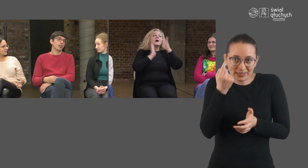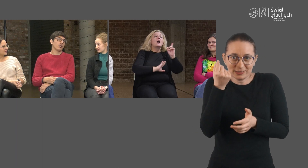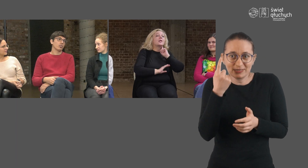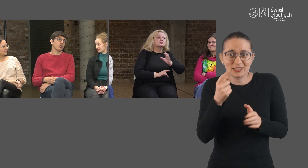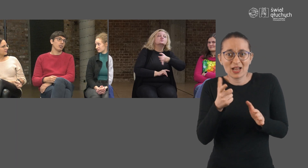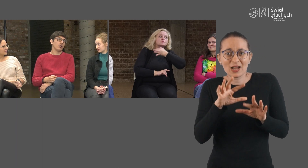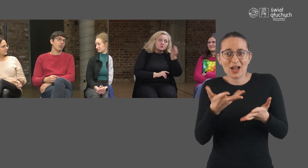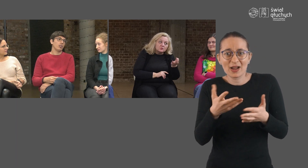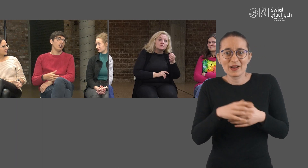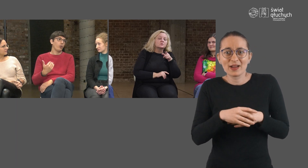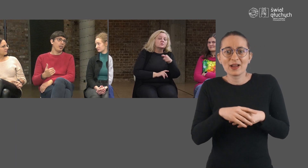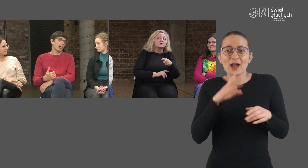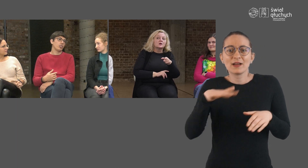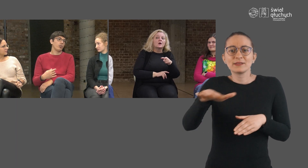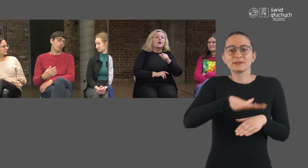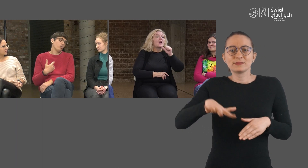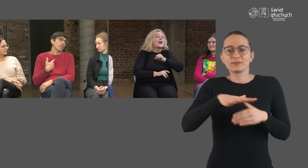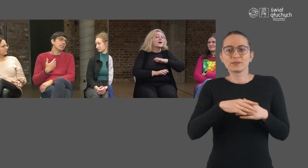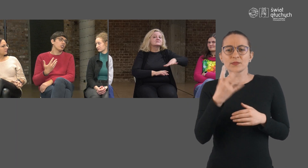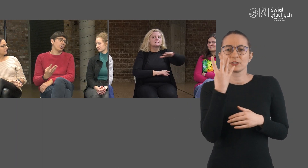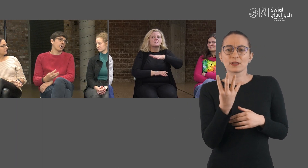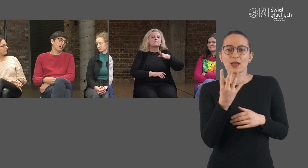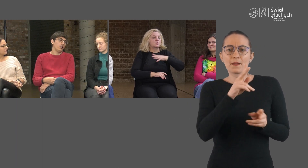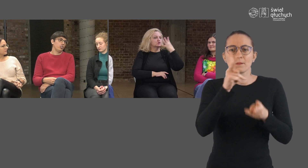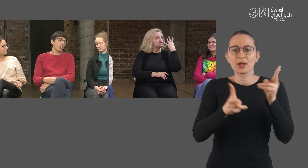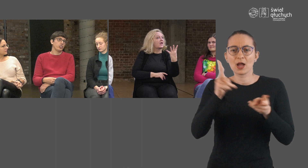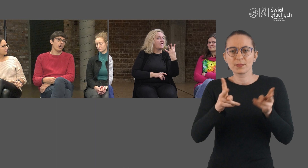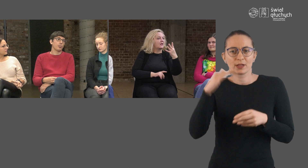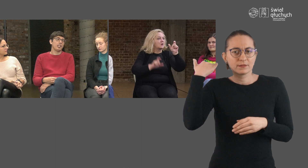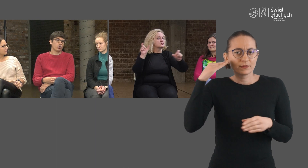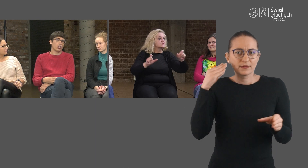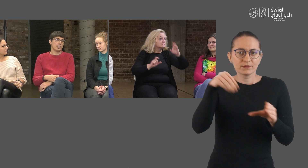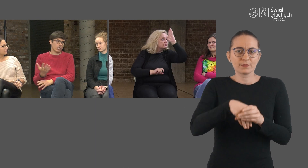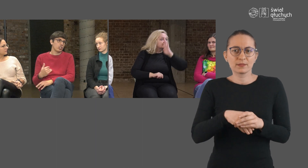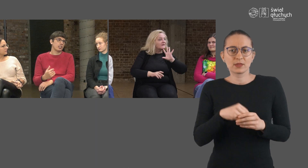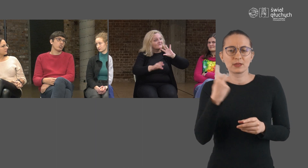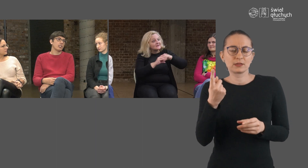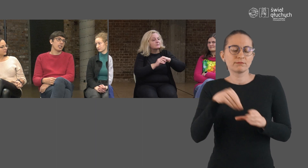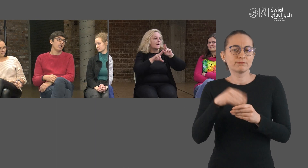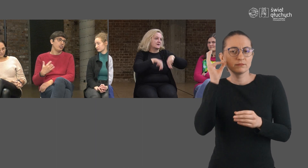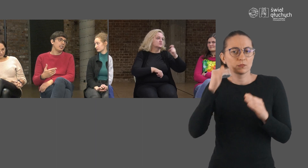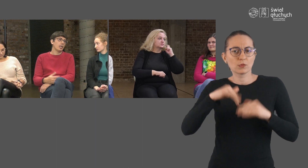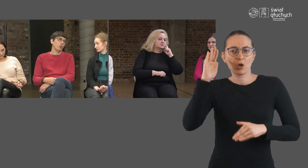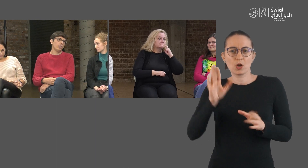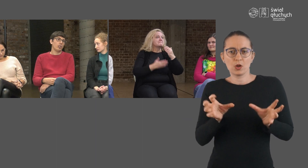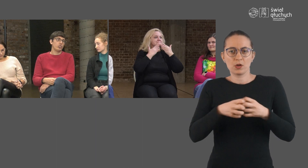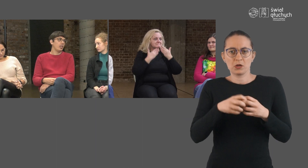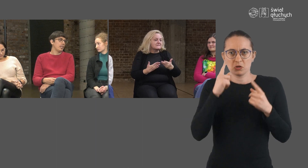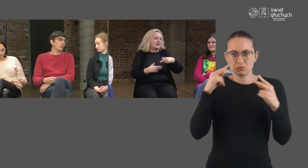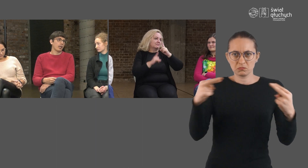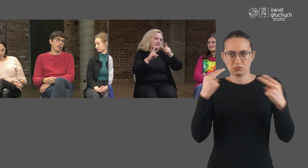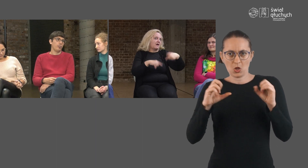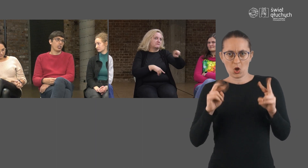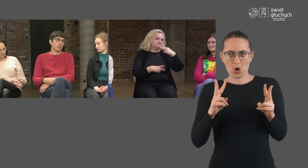lepiej, dlatego że u mnie w klasie było nas 4, jeżeli chodzi o osoby niedosłyszące, reszta słyszące. Dzięki temu